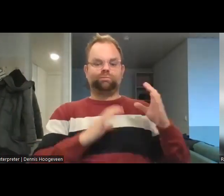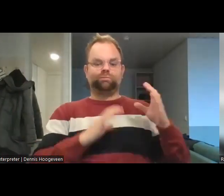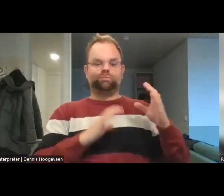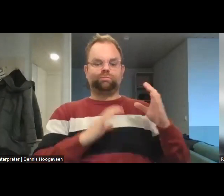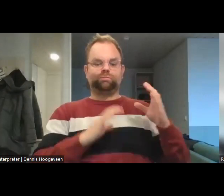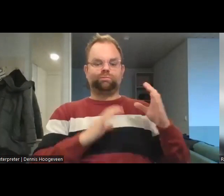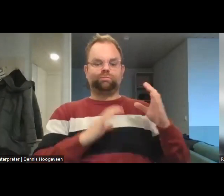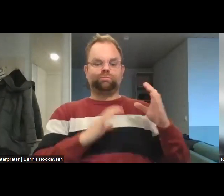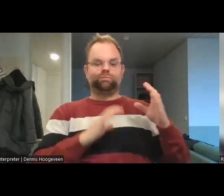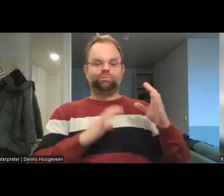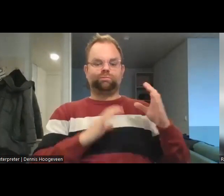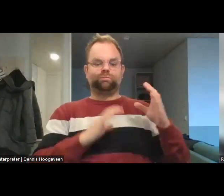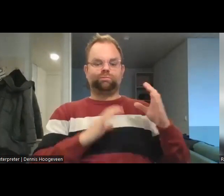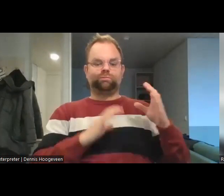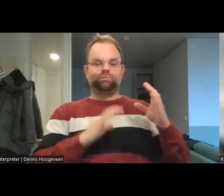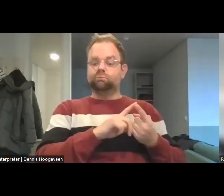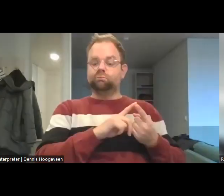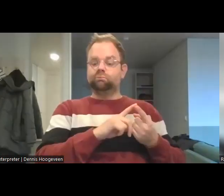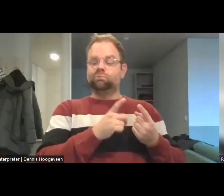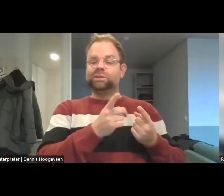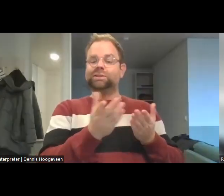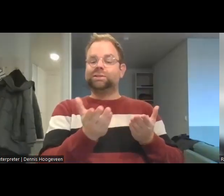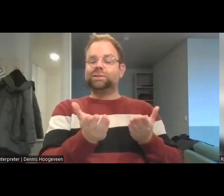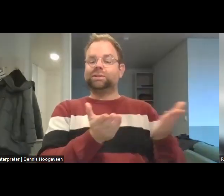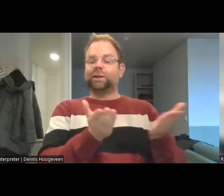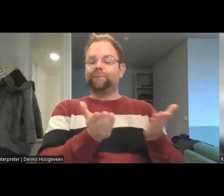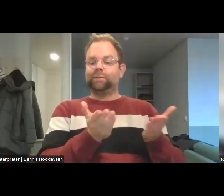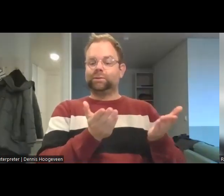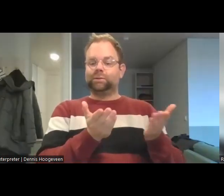Alors là, nous allons inclure la protection sociale, comme mentionné,